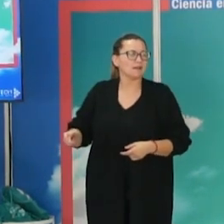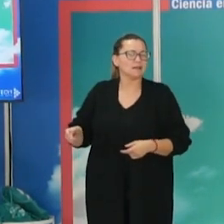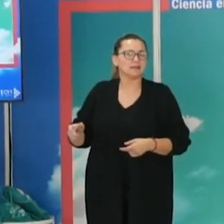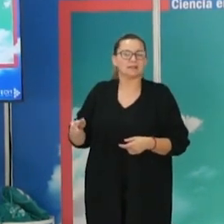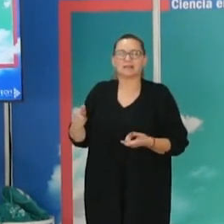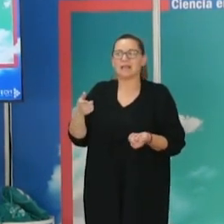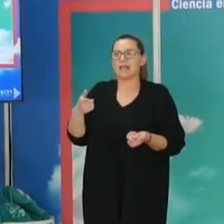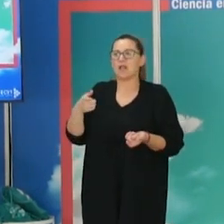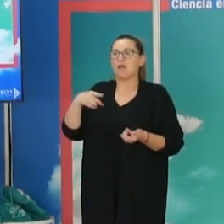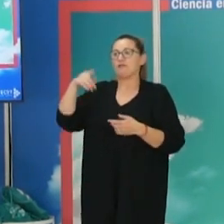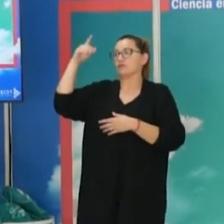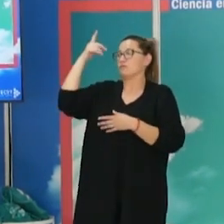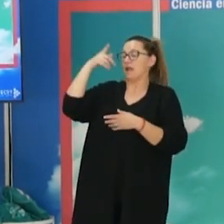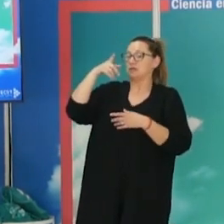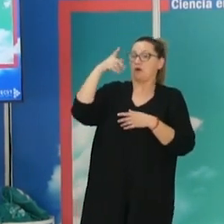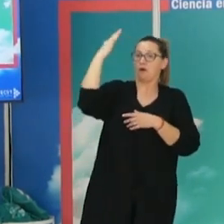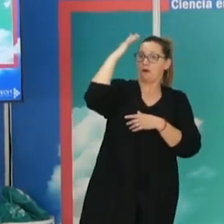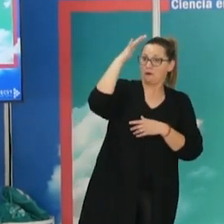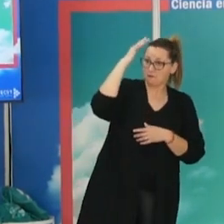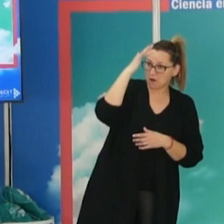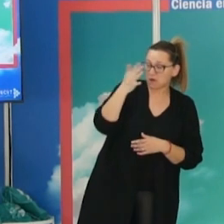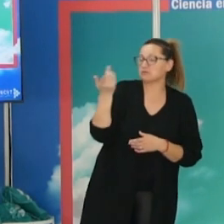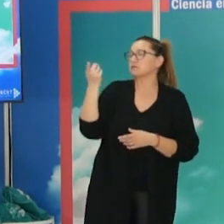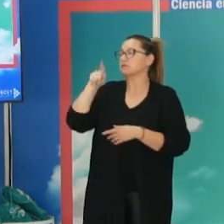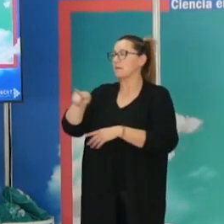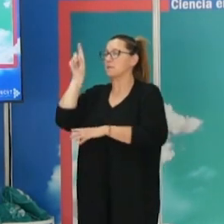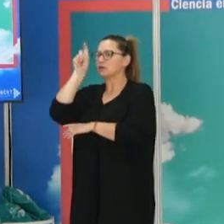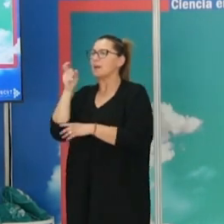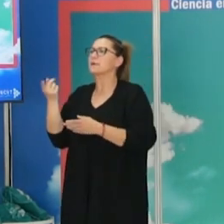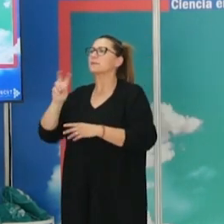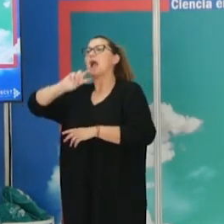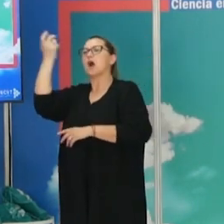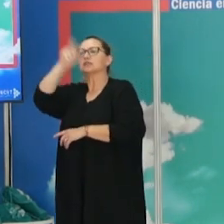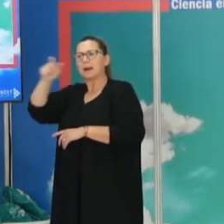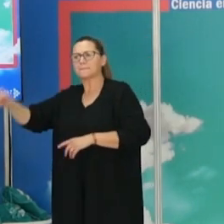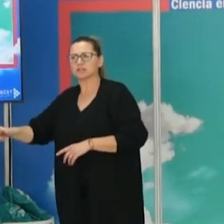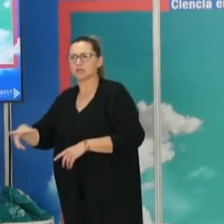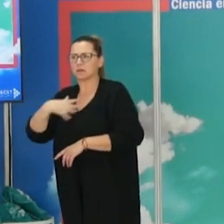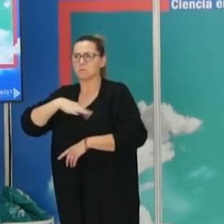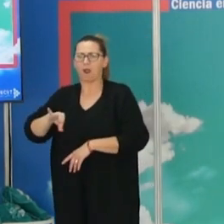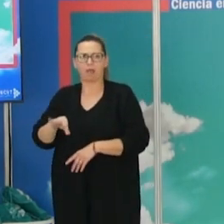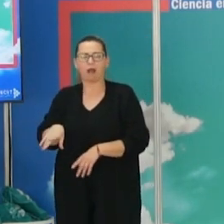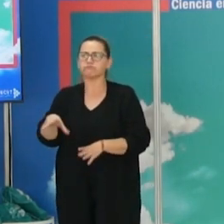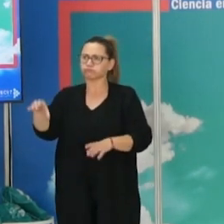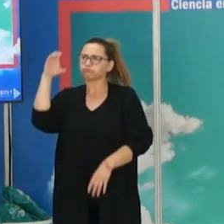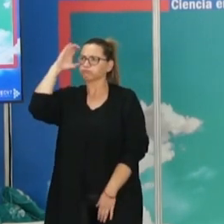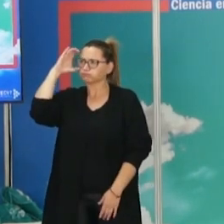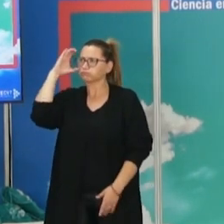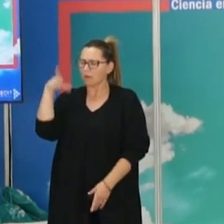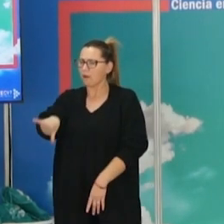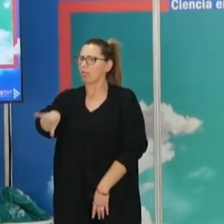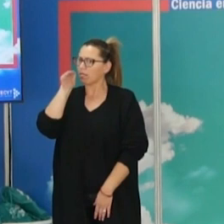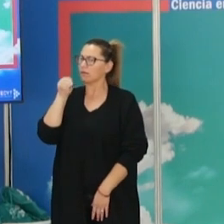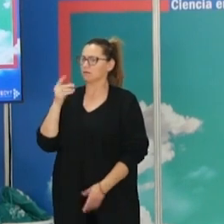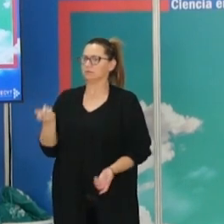no solo son filósofos, no solo son académicos. A mí me parece que todo el sentido de nuestro trabajo en la academia tiene, pues en